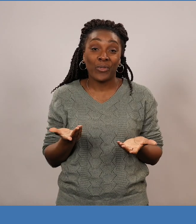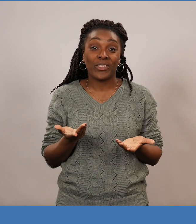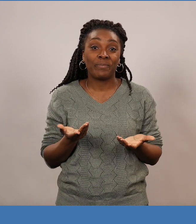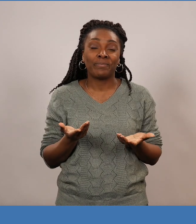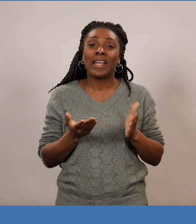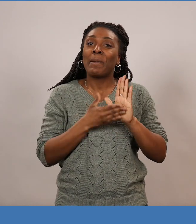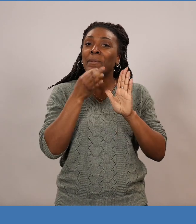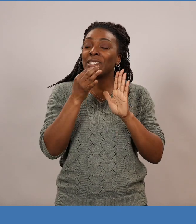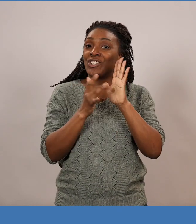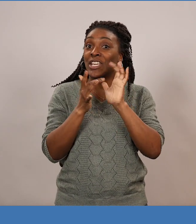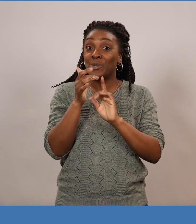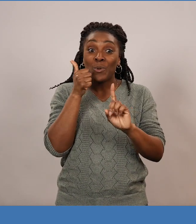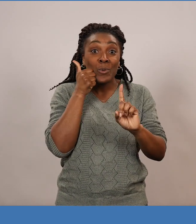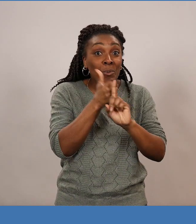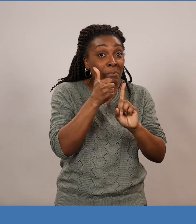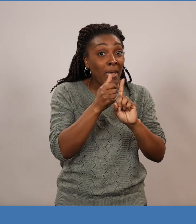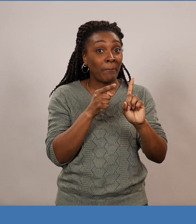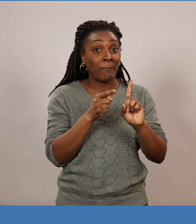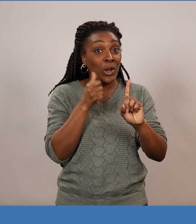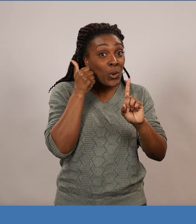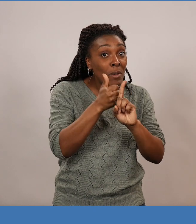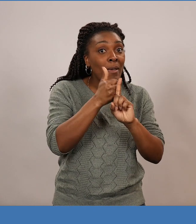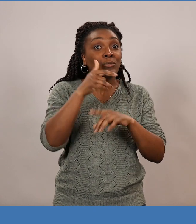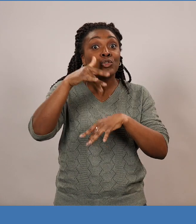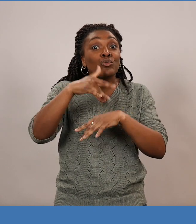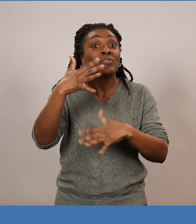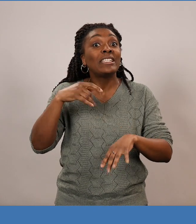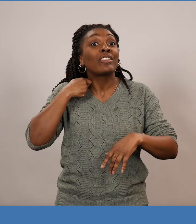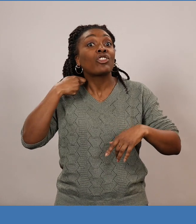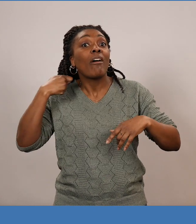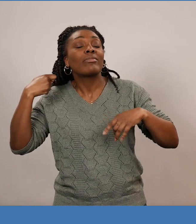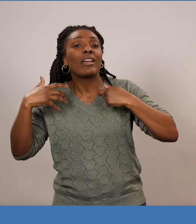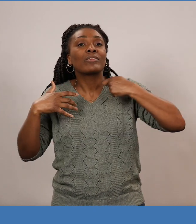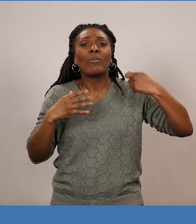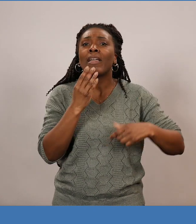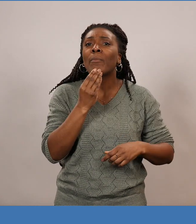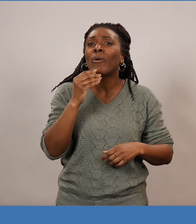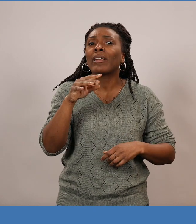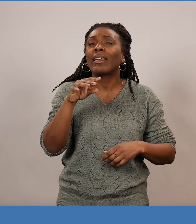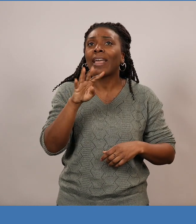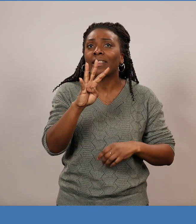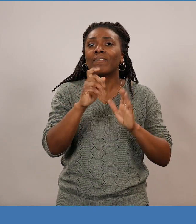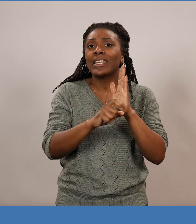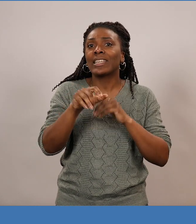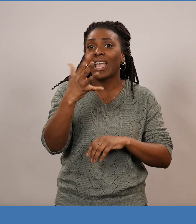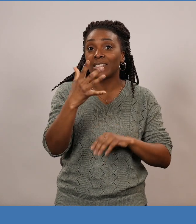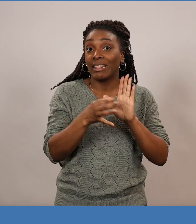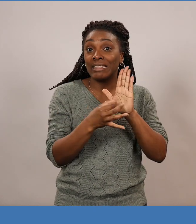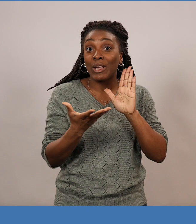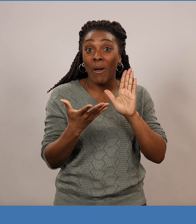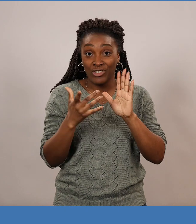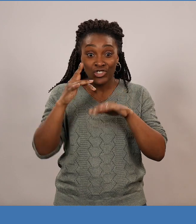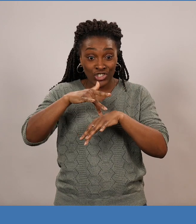dit que Jésus lui-même, le Fils de Dieu en personne, sera tenté. Dans Hébreux 4, verset 15, il est écrit que Jésus a